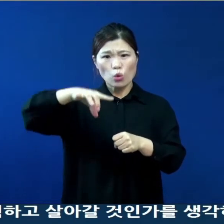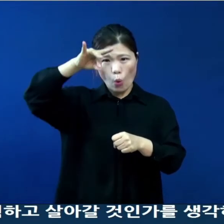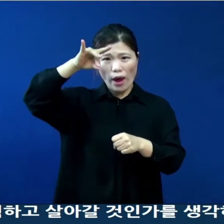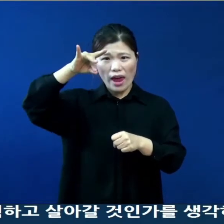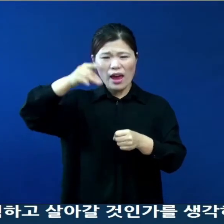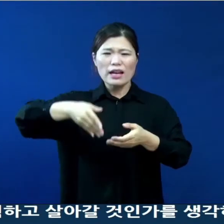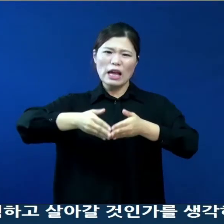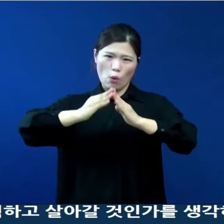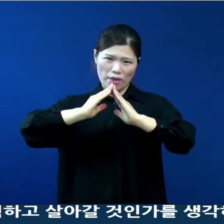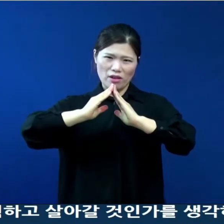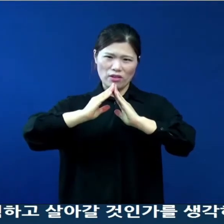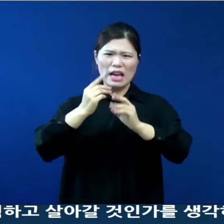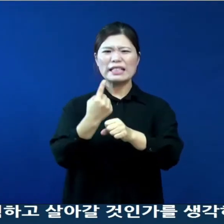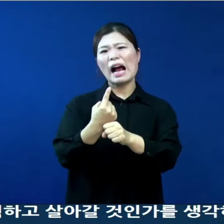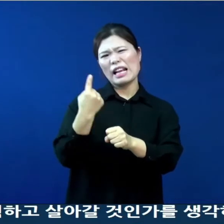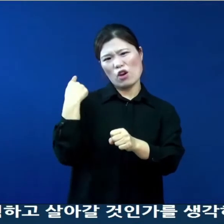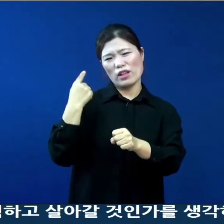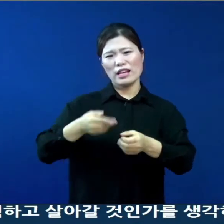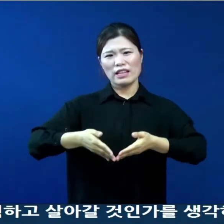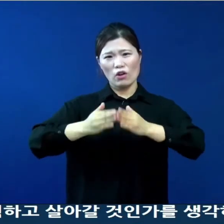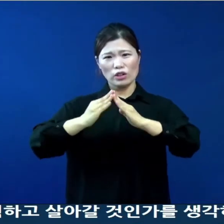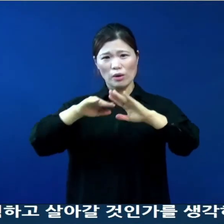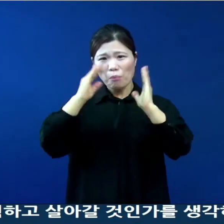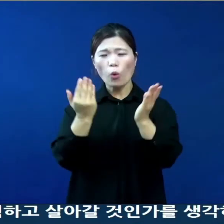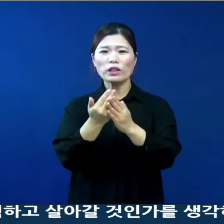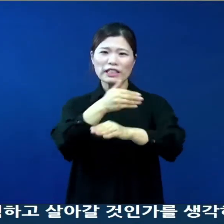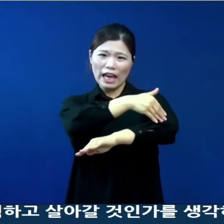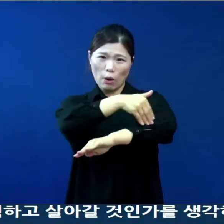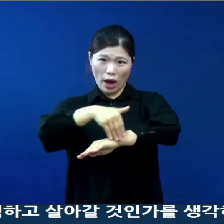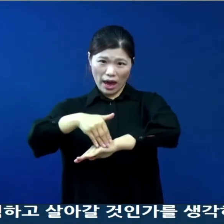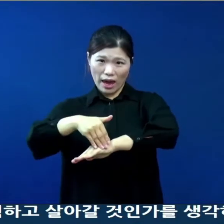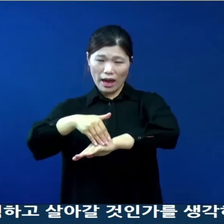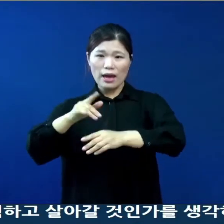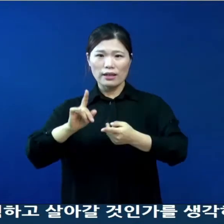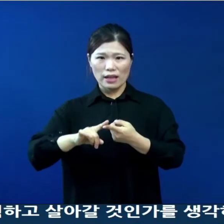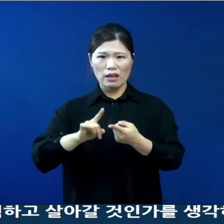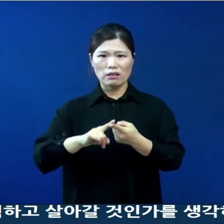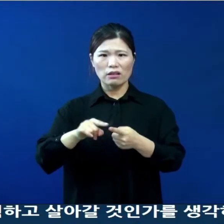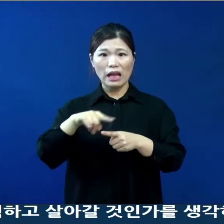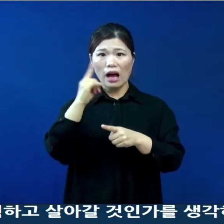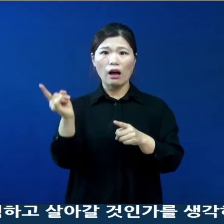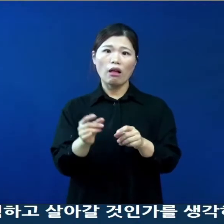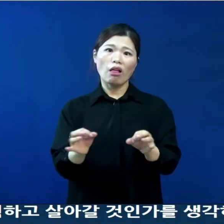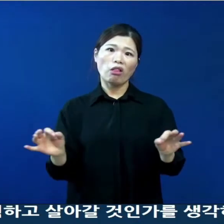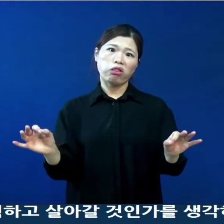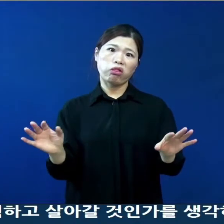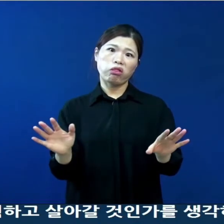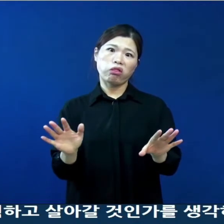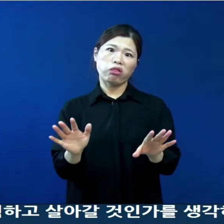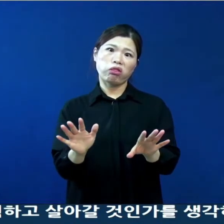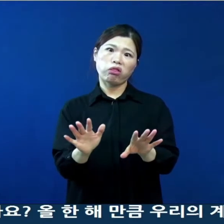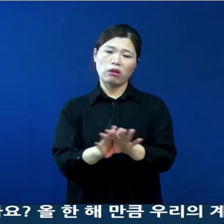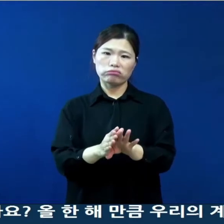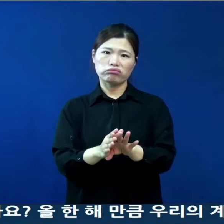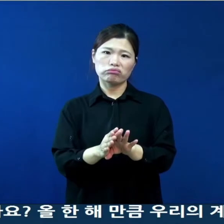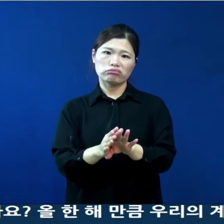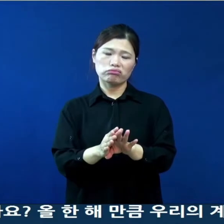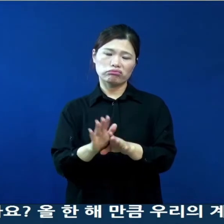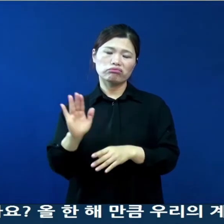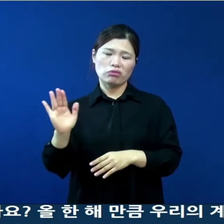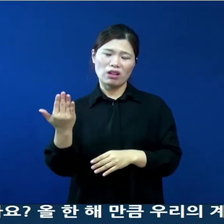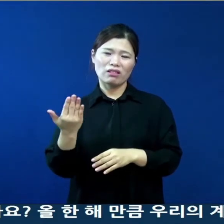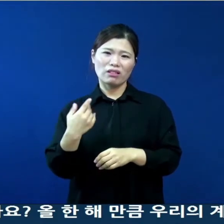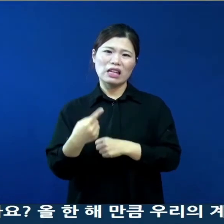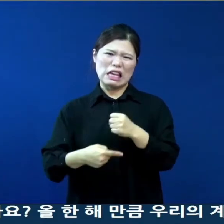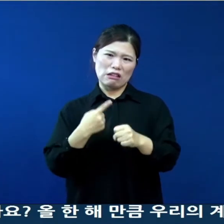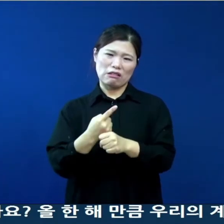작년 연말 이맘때 세웠던 우리의 모든 계획들이 그대로 수포로 돌아가고 백지상태가 되었던 이런 한 해가